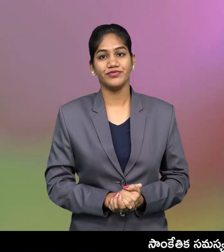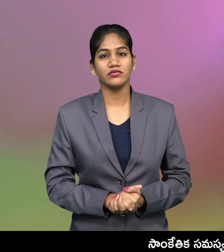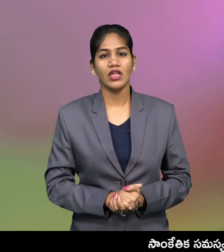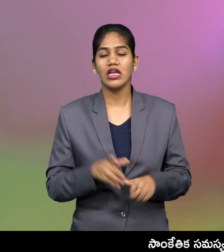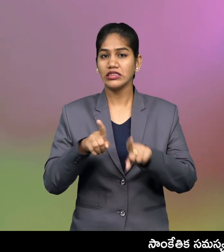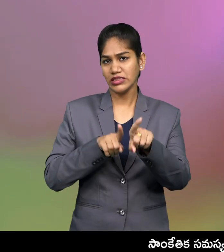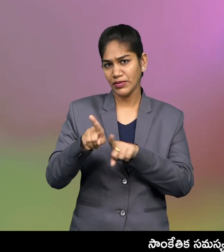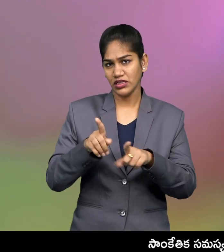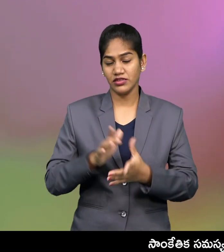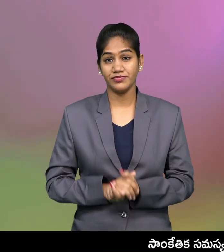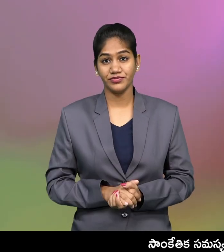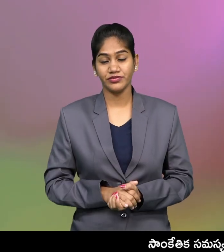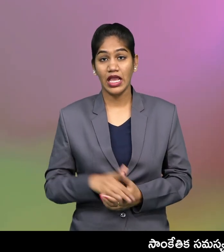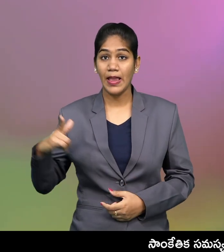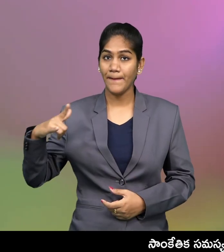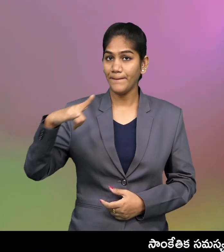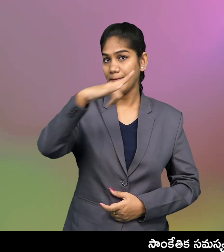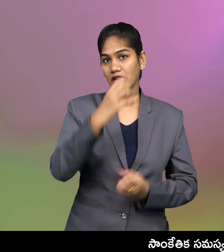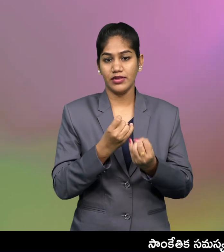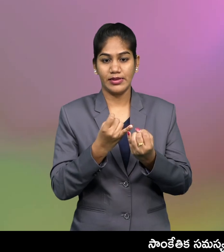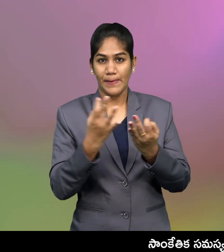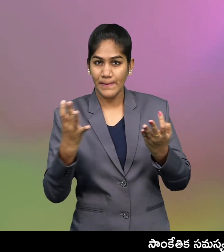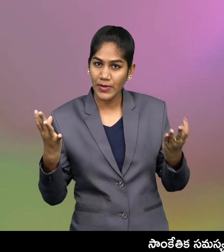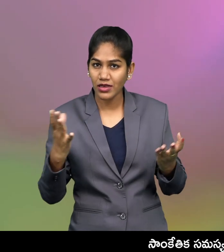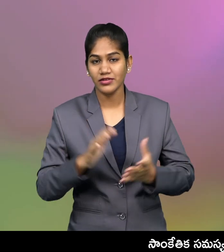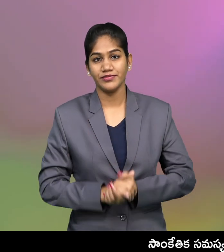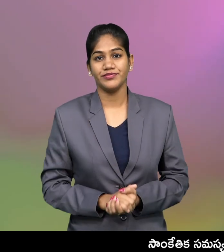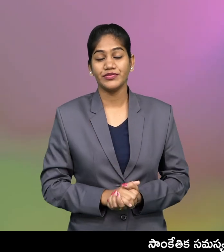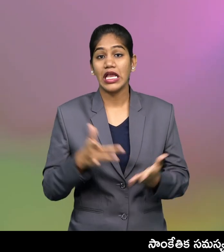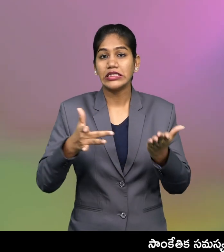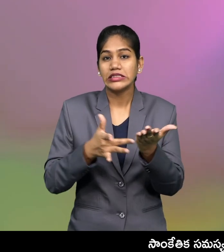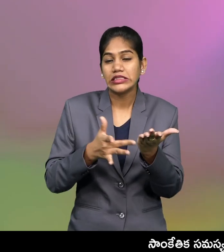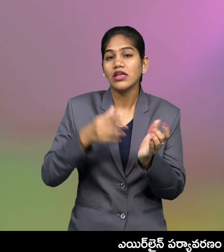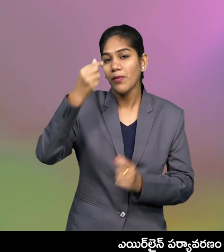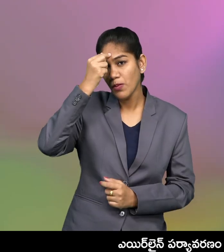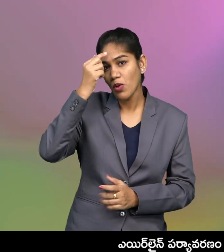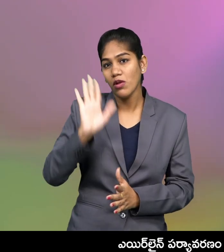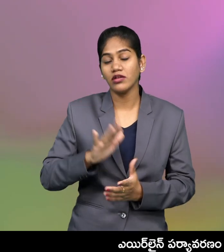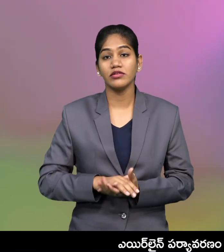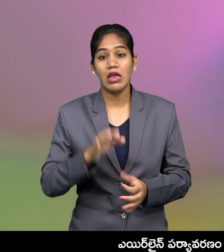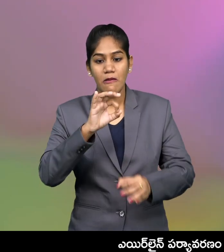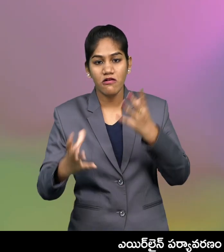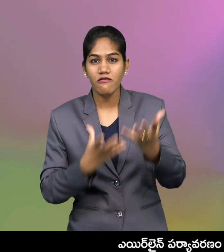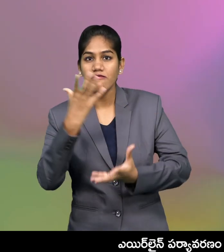సాంకేతిక సమస్యలు, మంటలు, ల్యాండింగ్ మరియు టేకాఫ్ పరిస్థితులు, ఎయిర్లైన్ పర్యావరణం